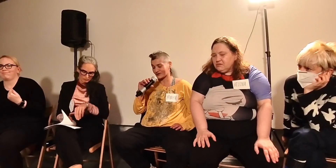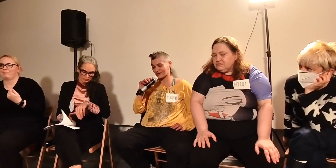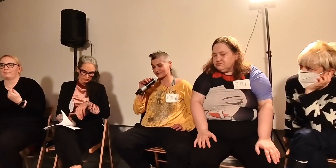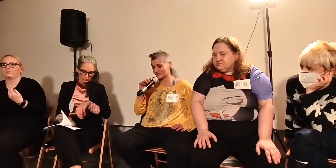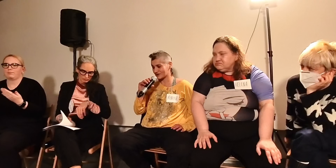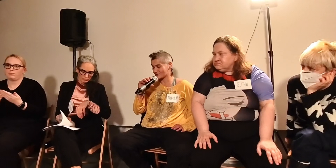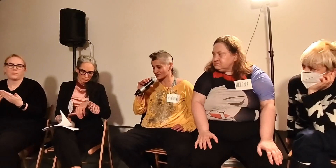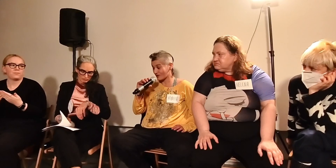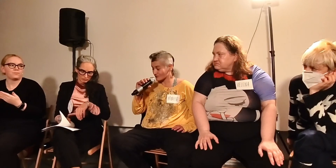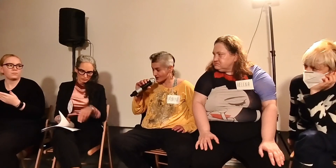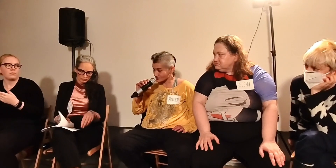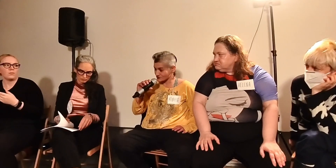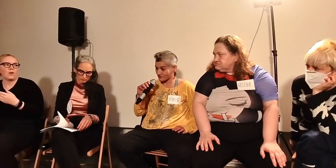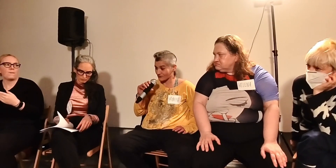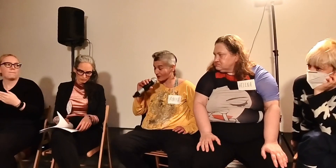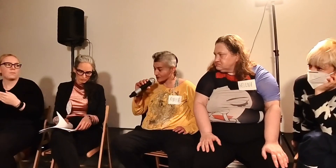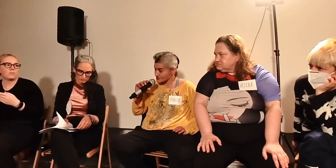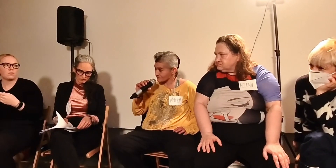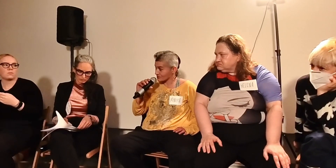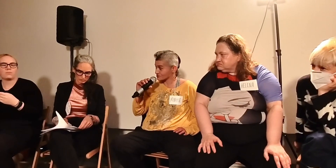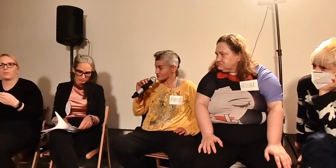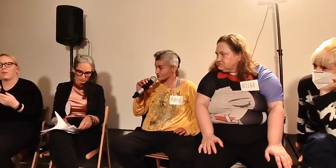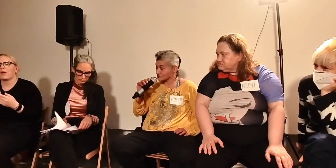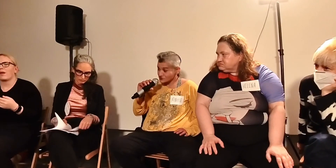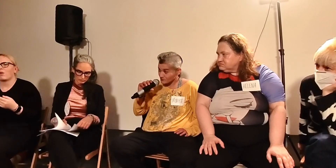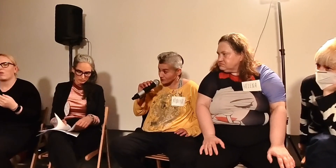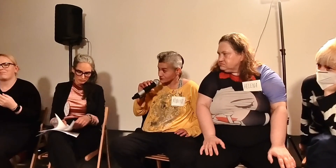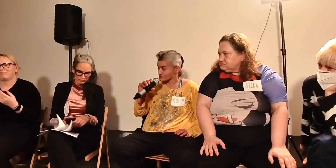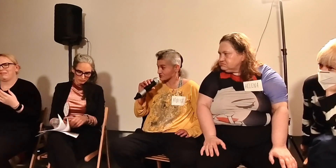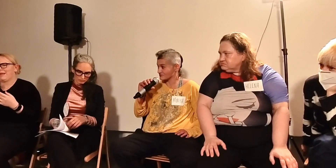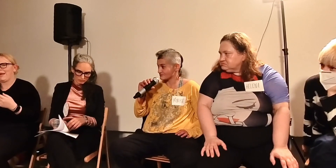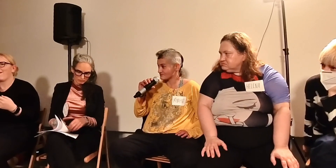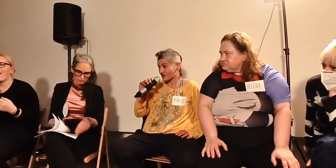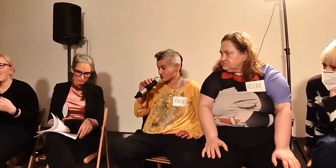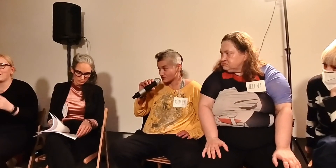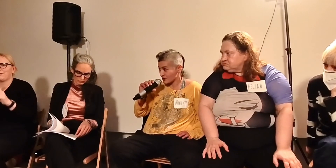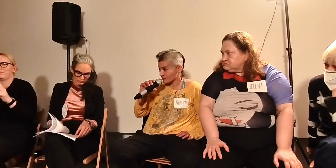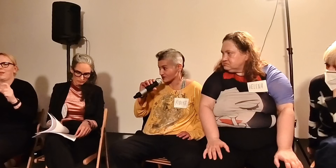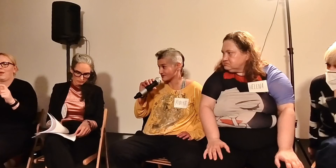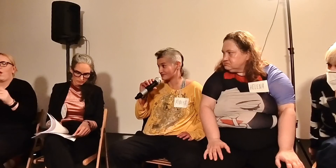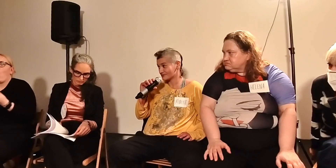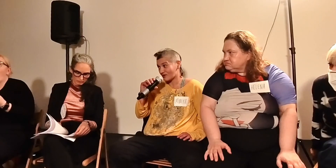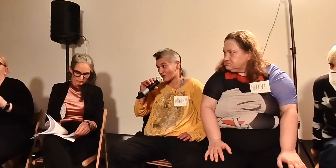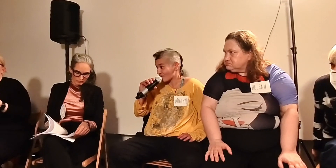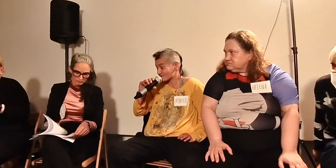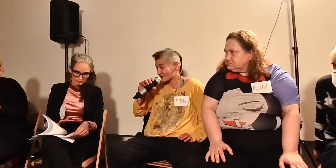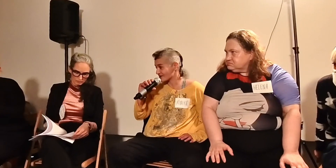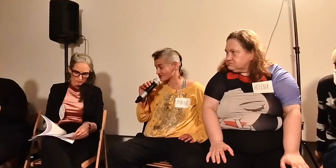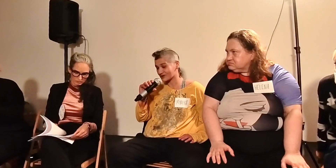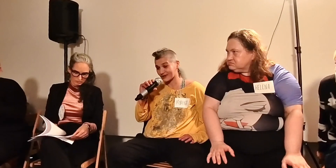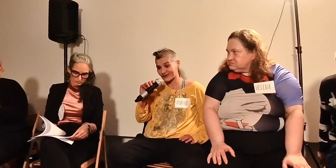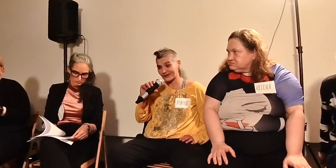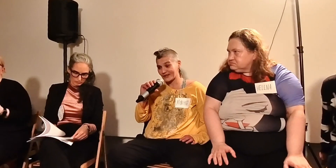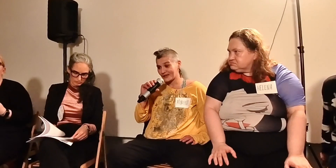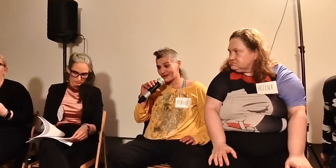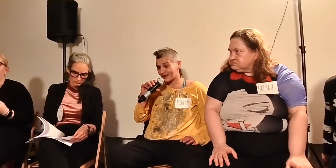říkala tady Nikola, že mě doslova uráží slovo na okraj společnosti. Čí společnosti? Vaší, ne mojí. Omlouvám se, ale